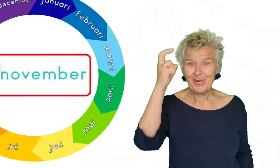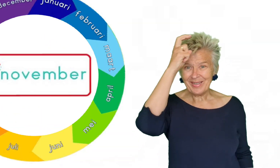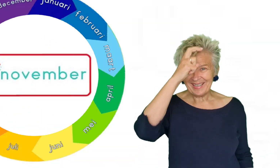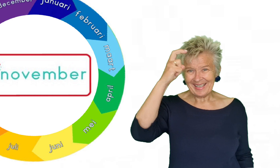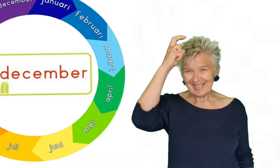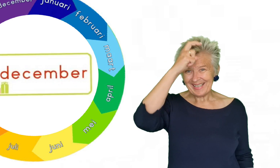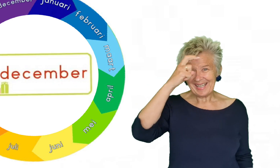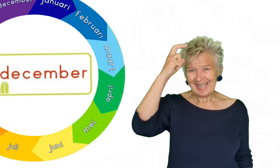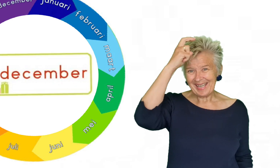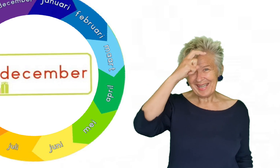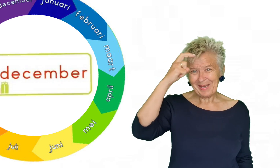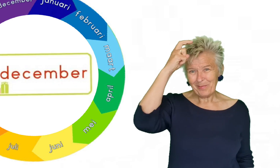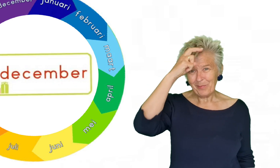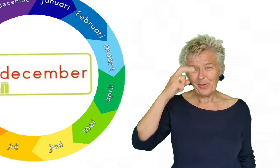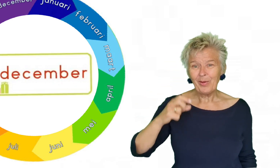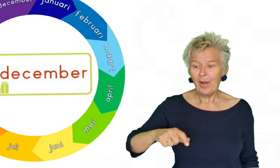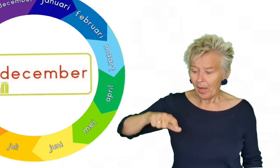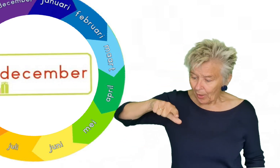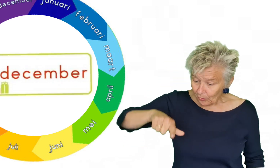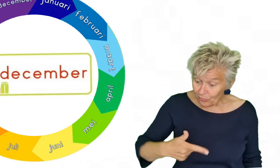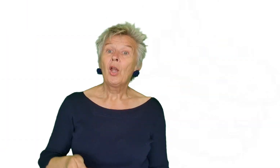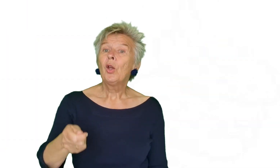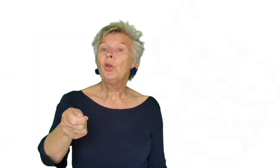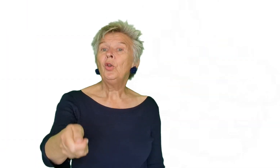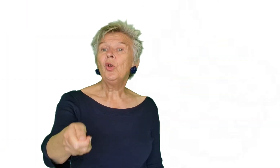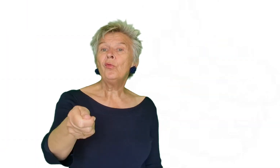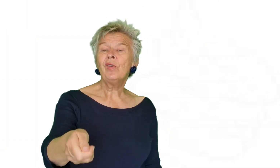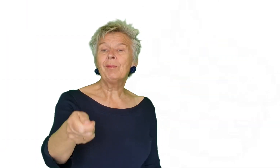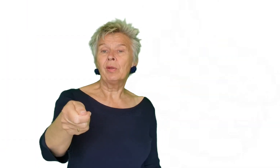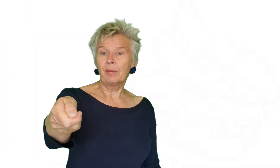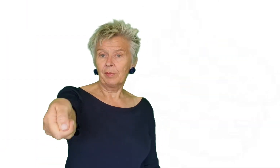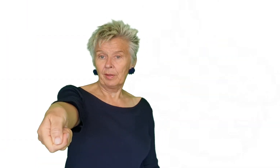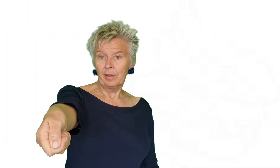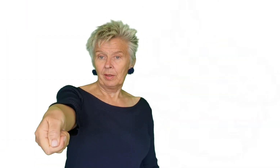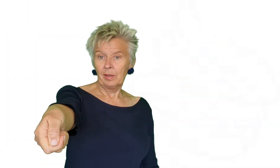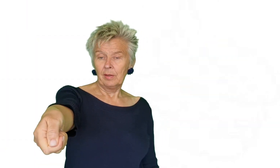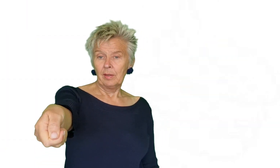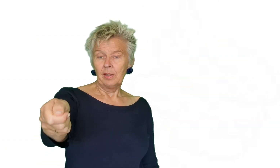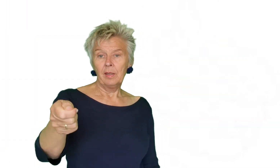November, december. November.